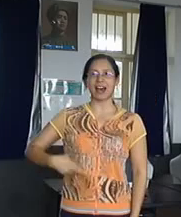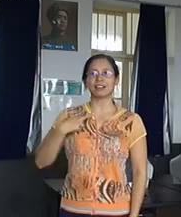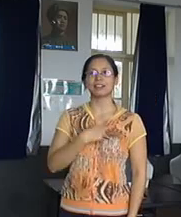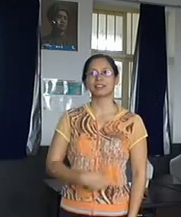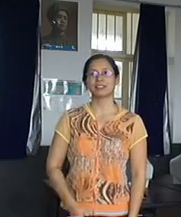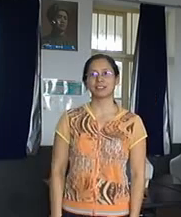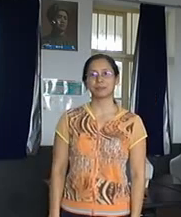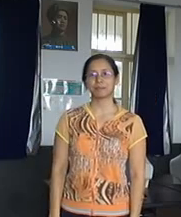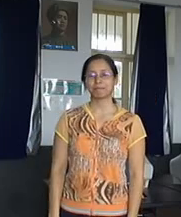享。